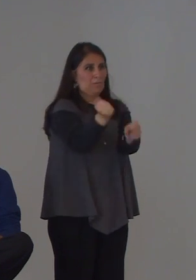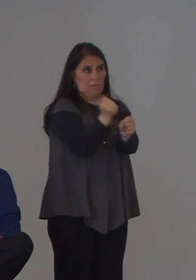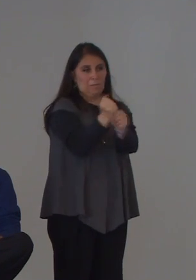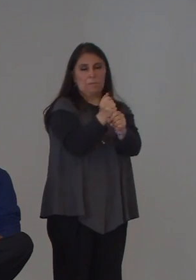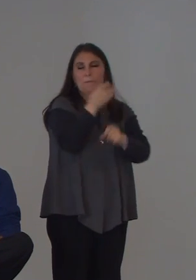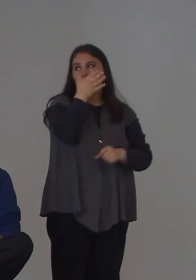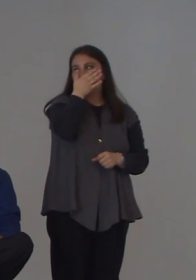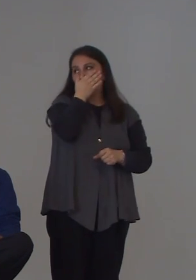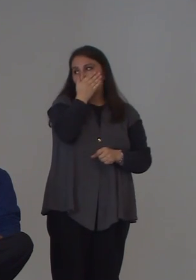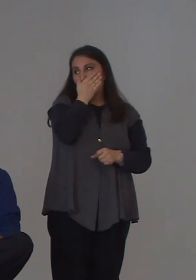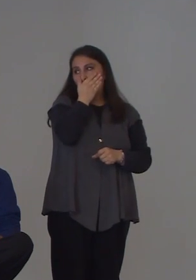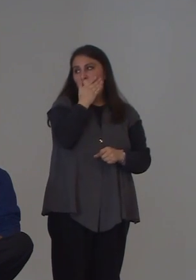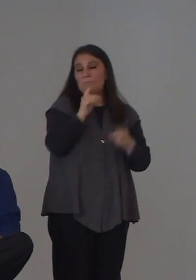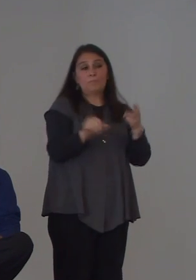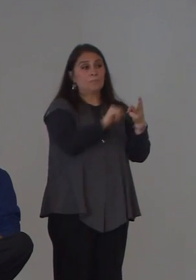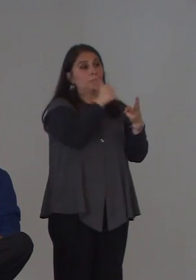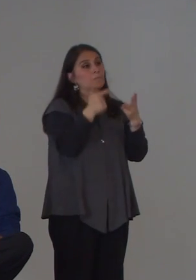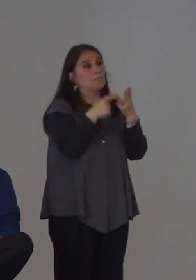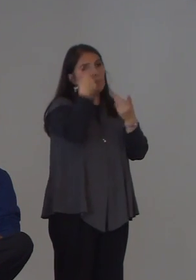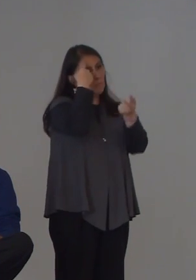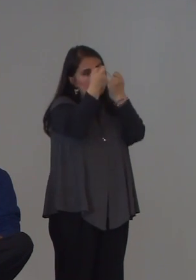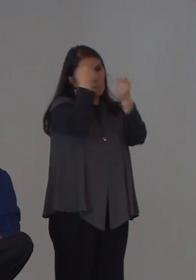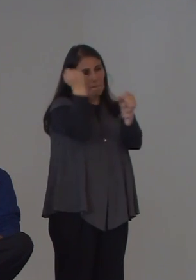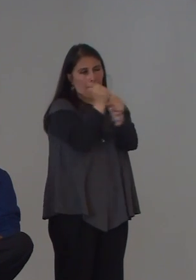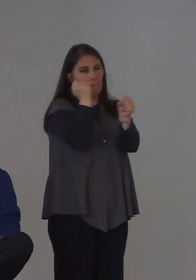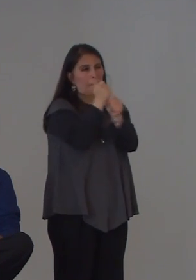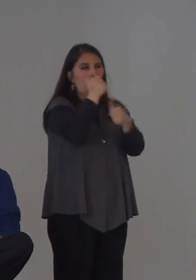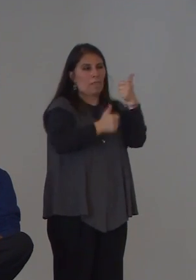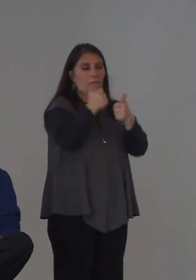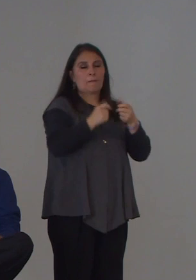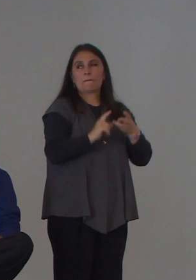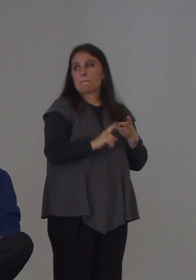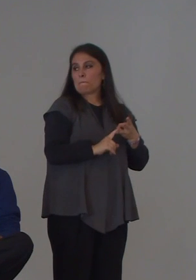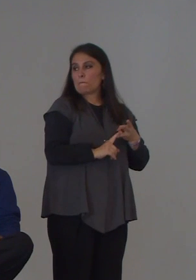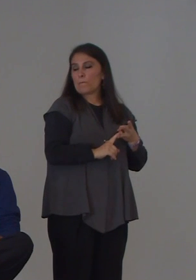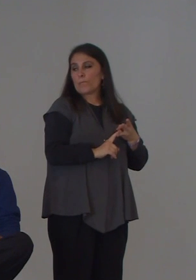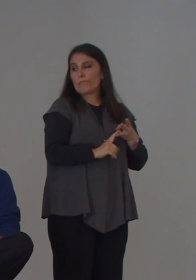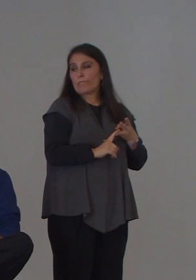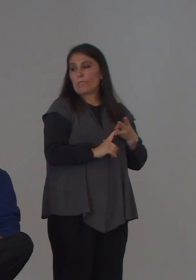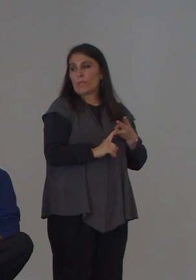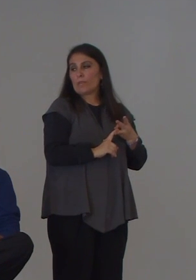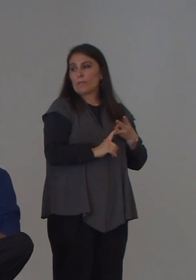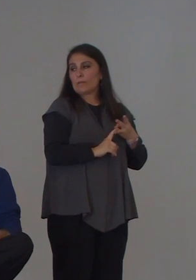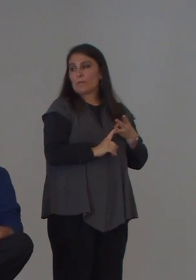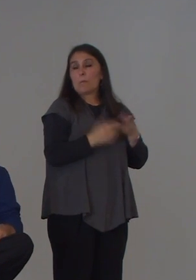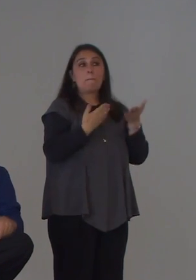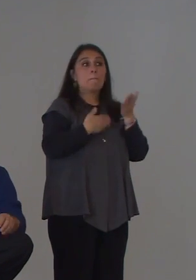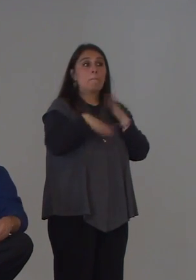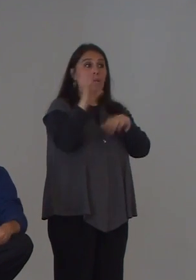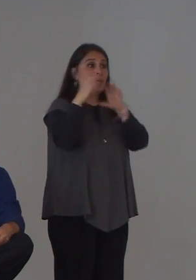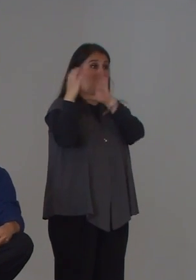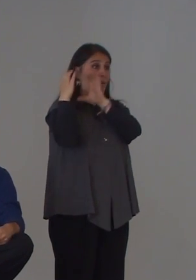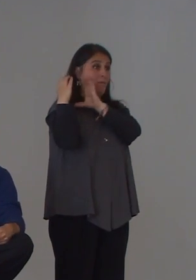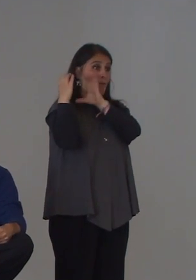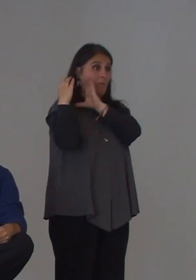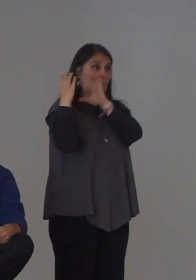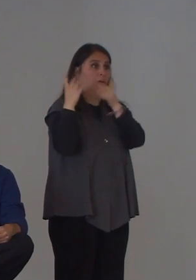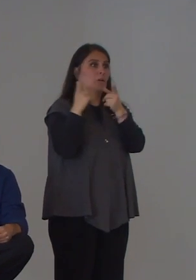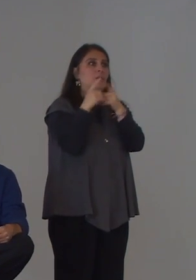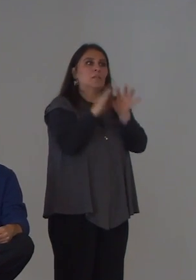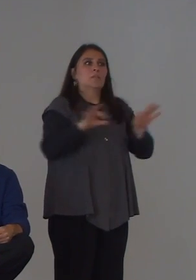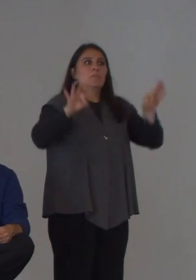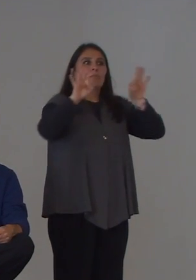estrategia en la que estamos avanzando un poco, sobre todo en el campo es importante por el tema de